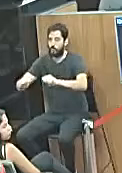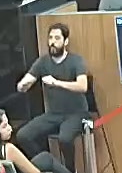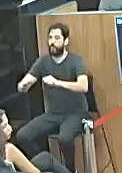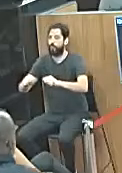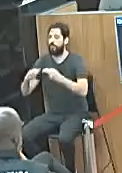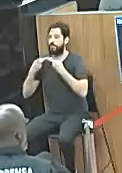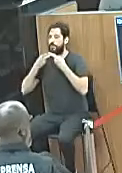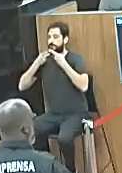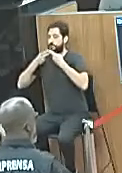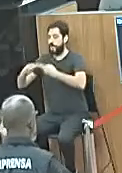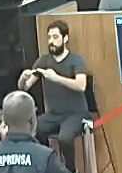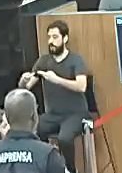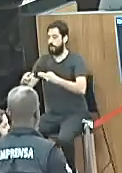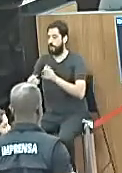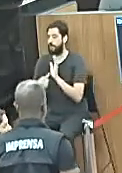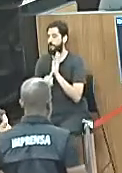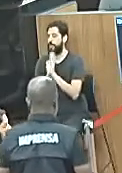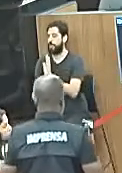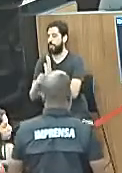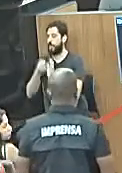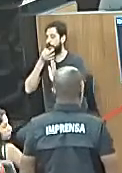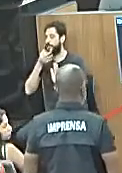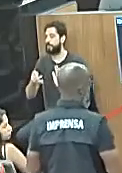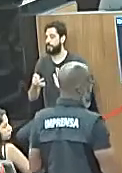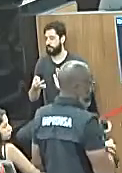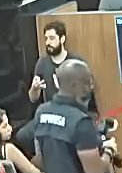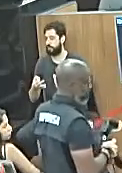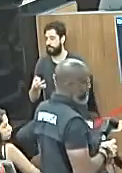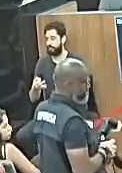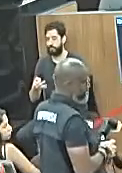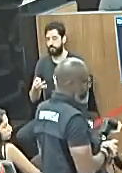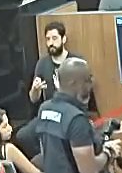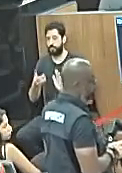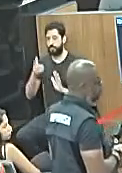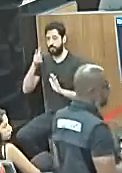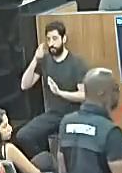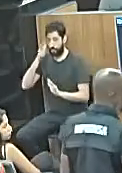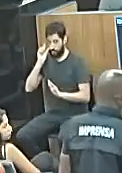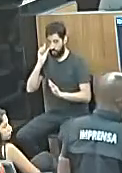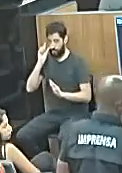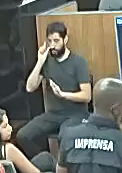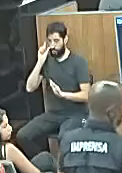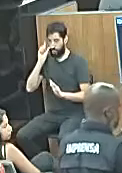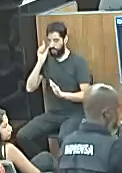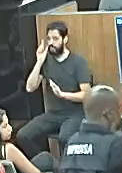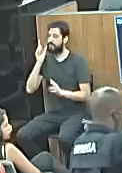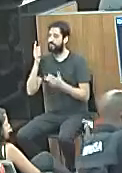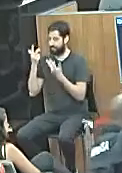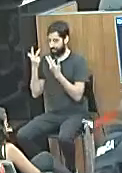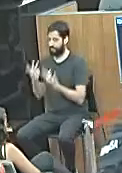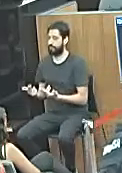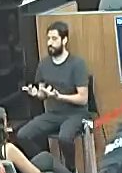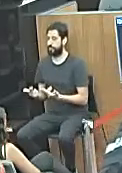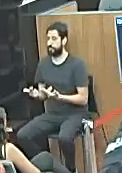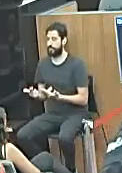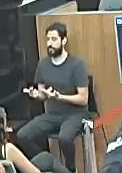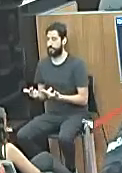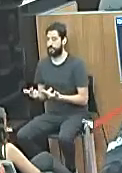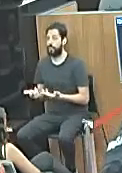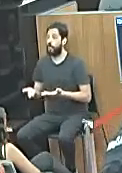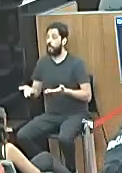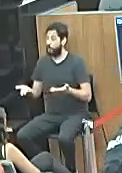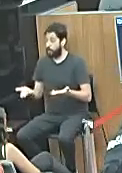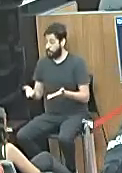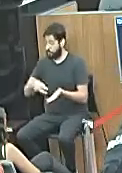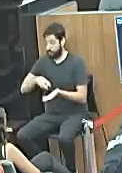falar de mostrar de opinar ontem não podia ser diferente e hoje